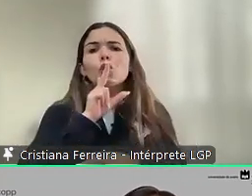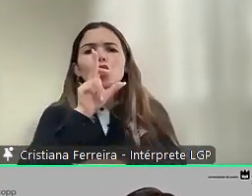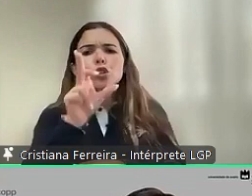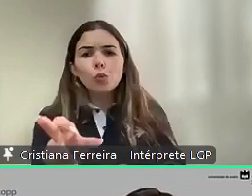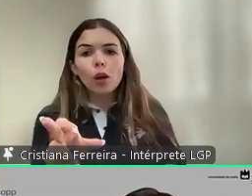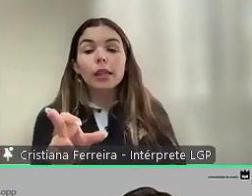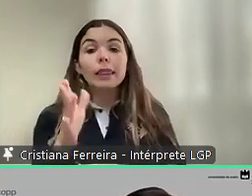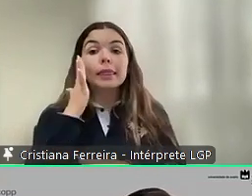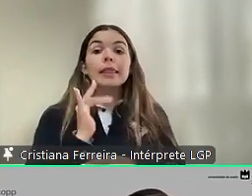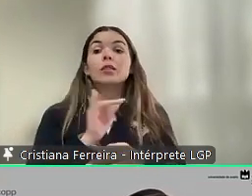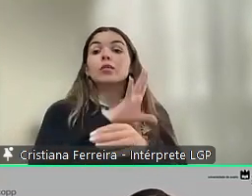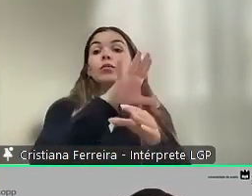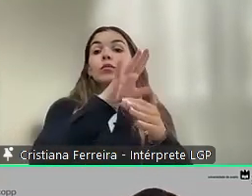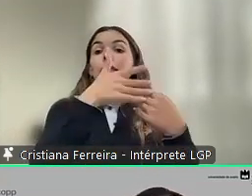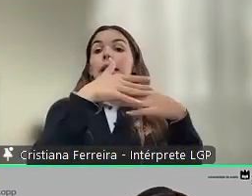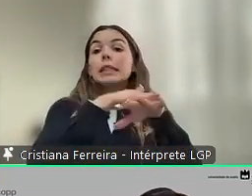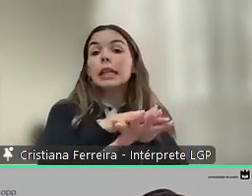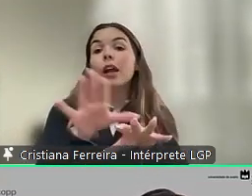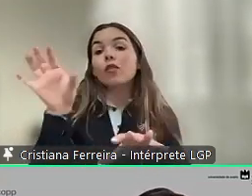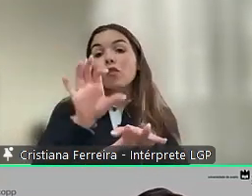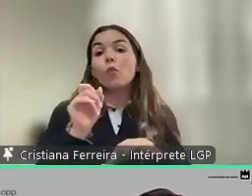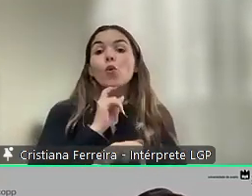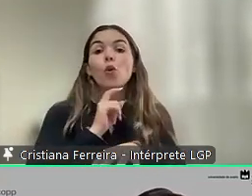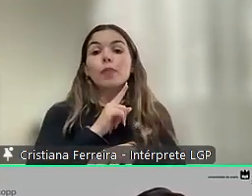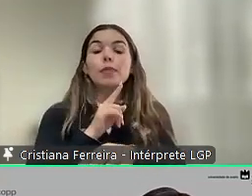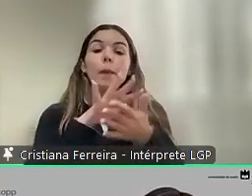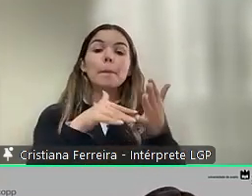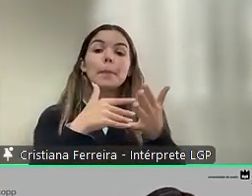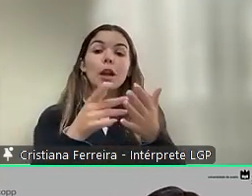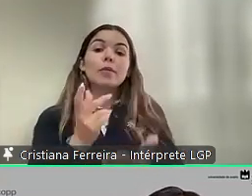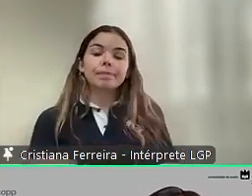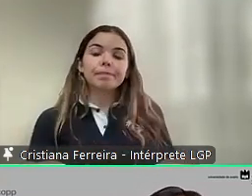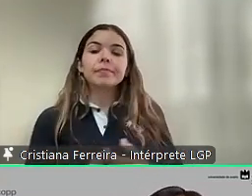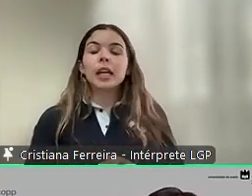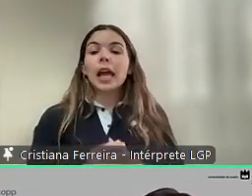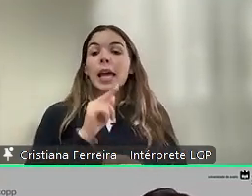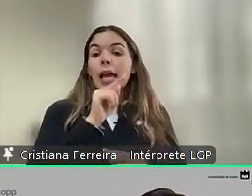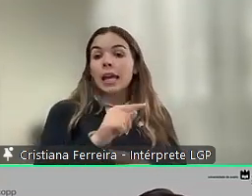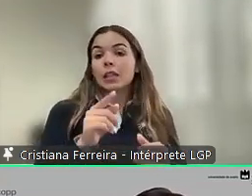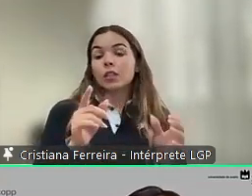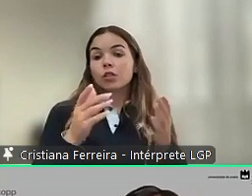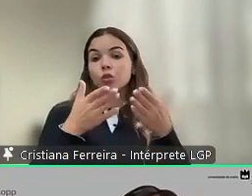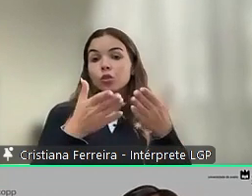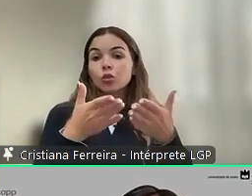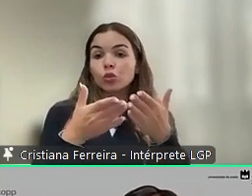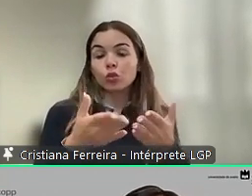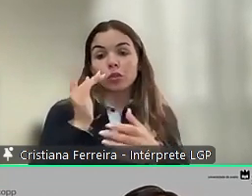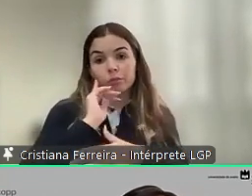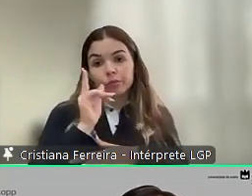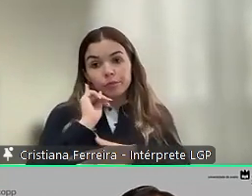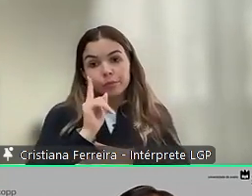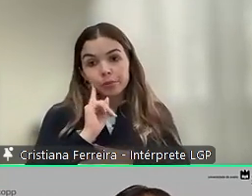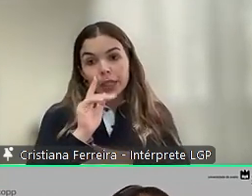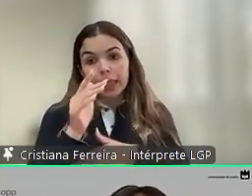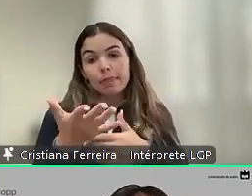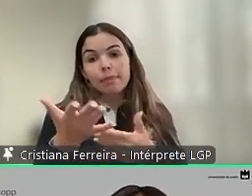tentam integrá-las de forma como é possível nos planos. Ou seja, são contribuições que são consideradas e que